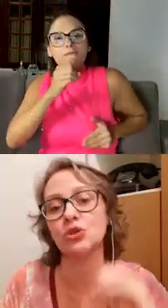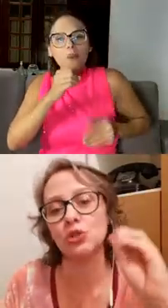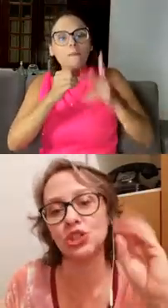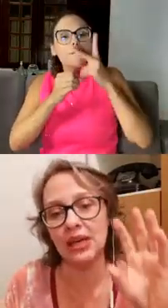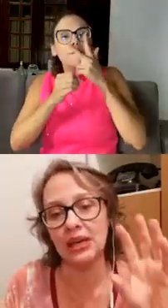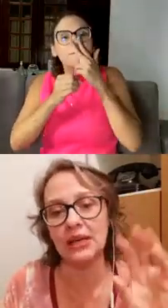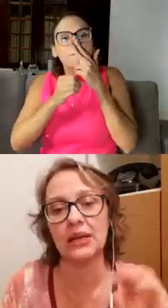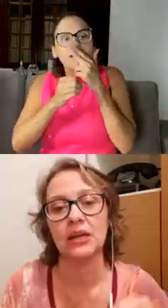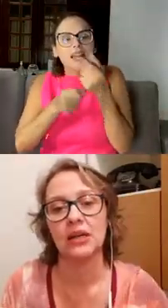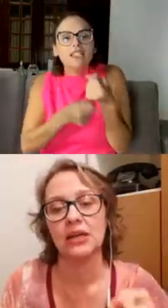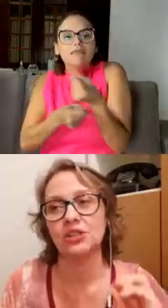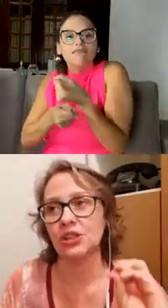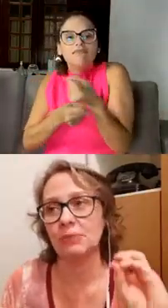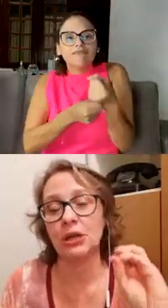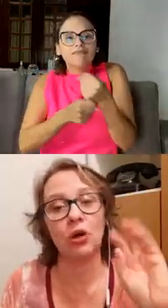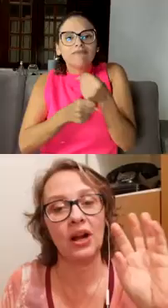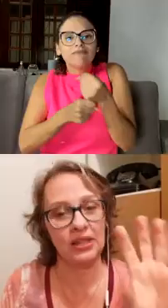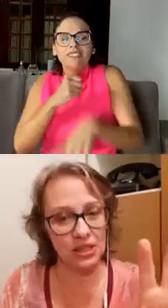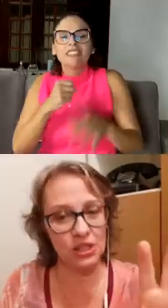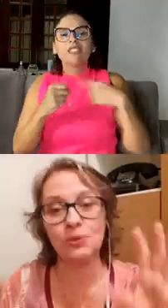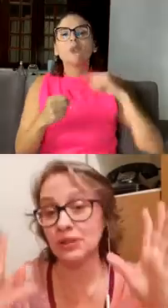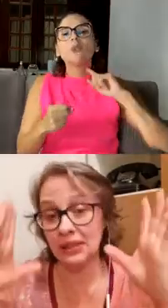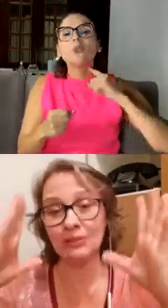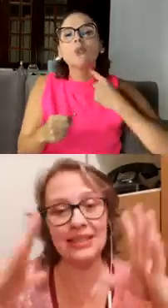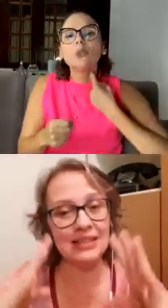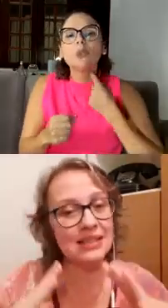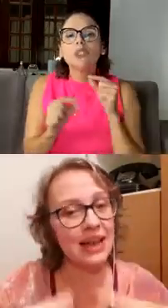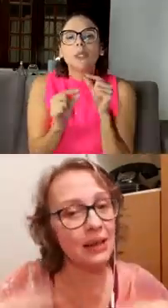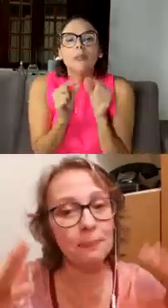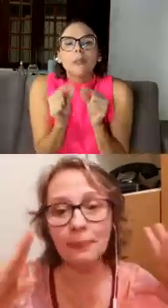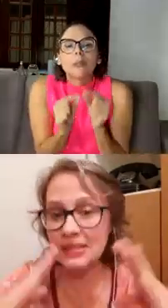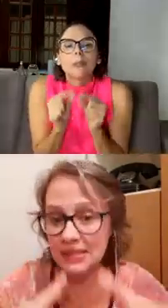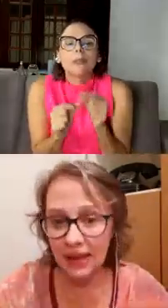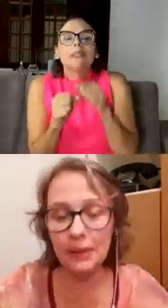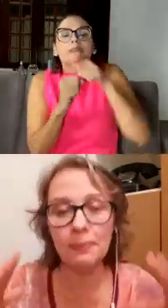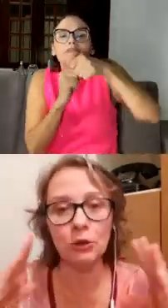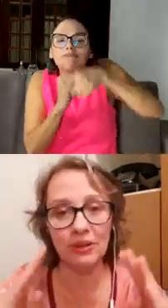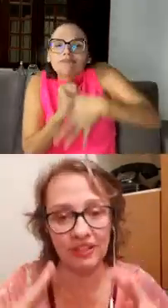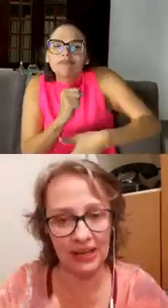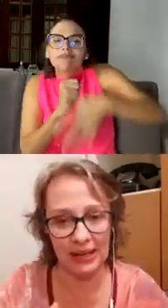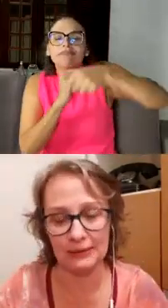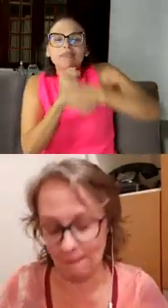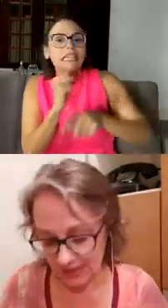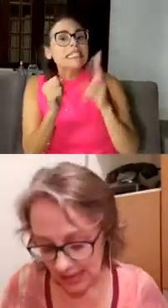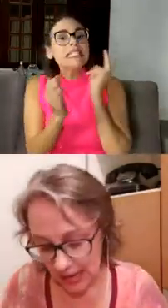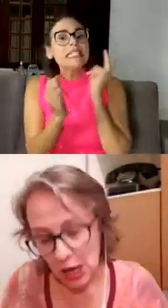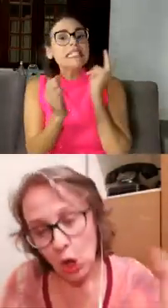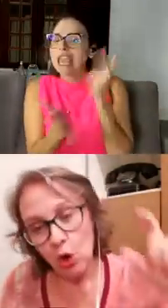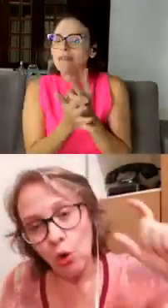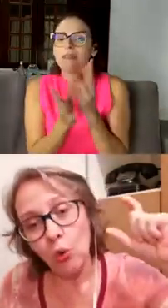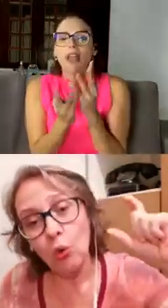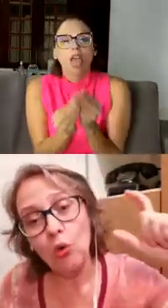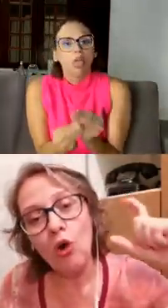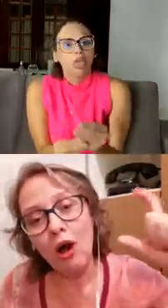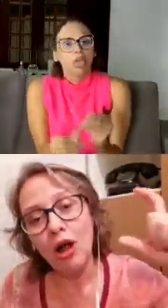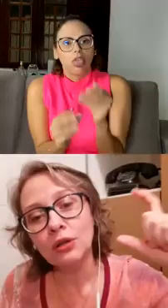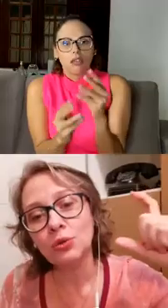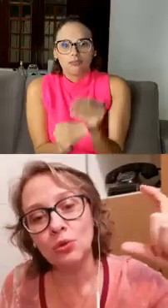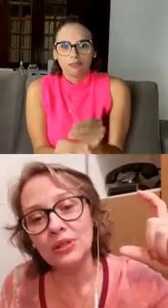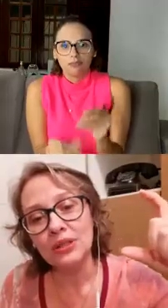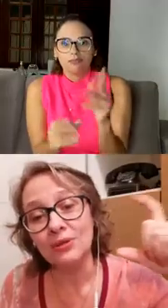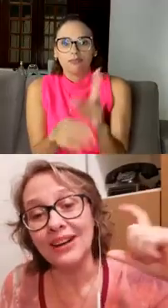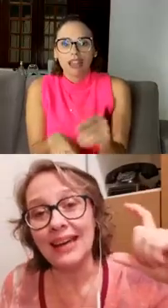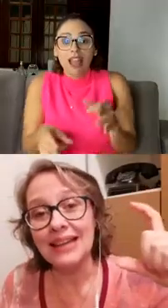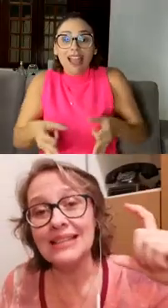de sujeira, de micro-organismos. Então tá sempre, sempre lubrificado. O colo